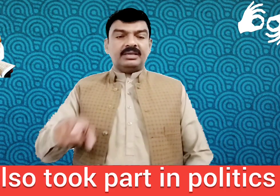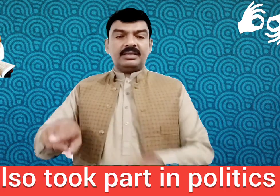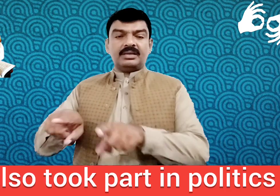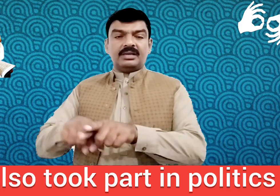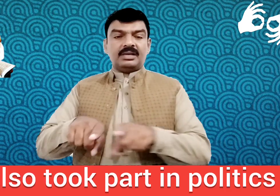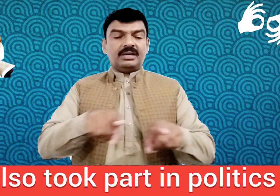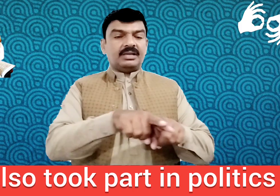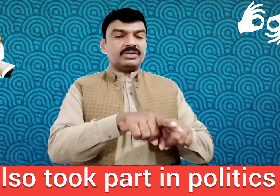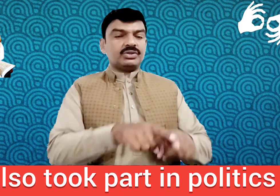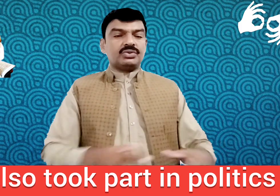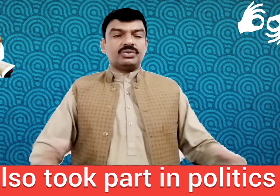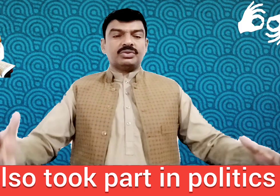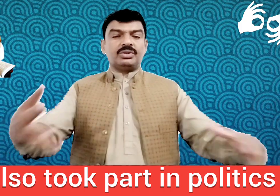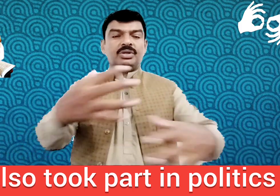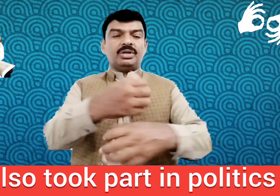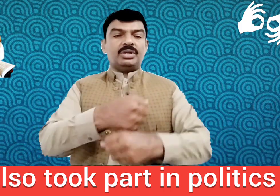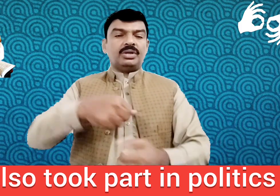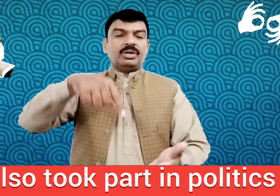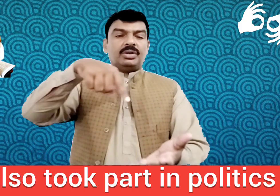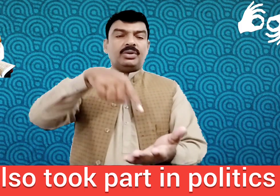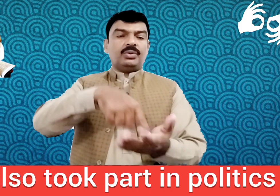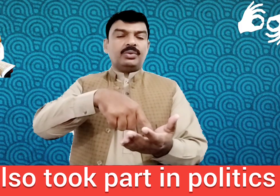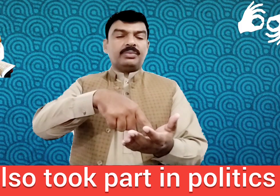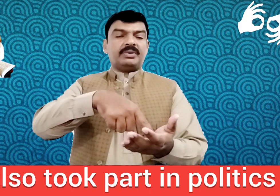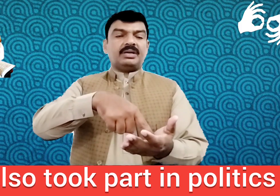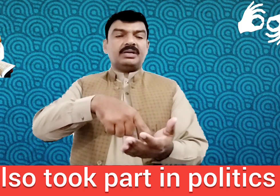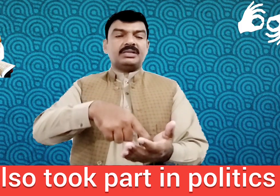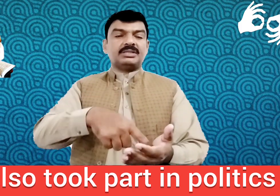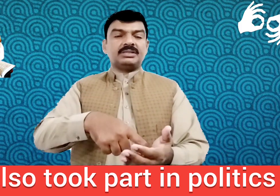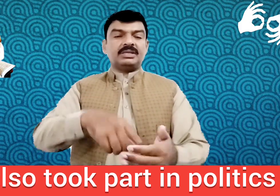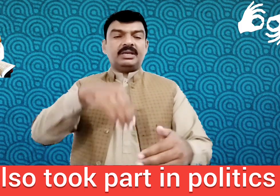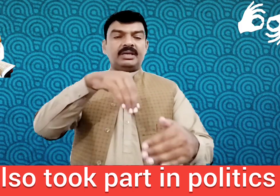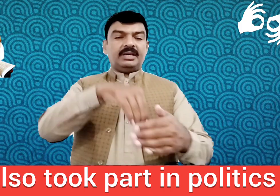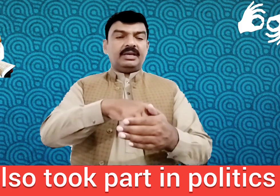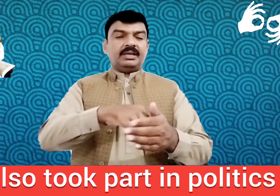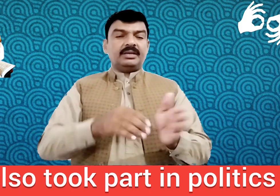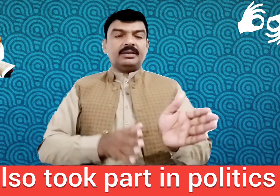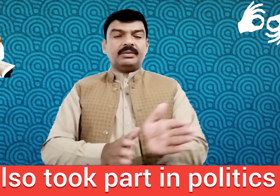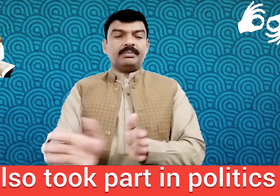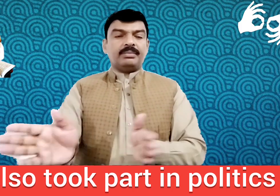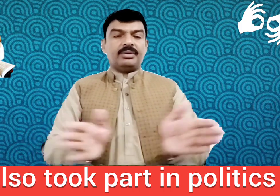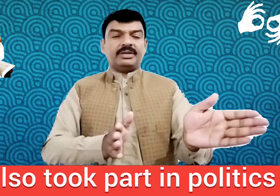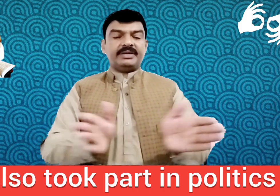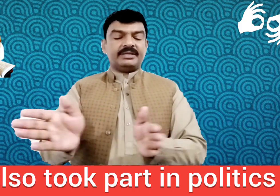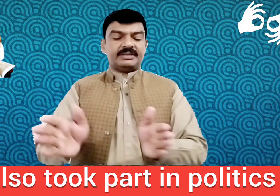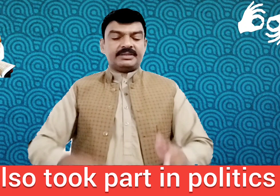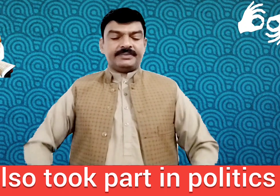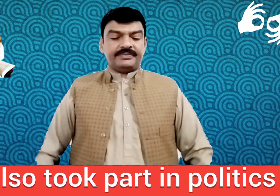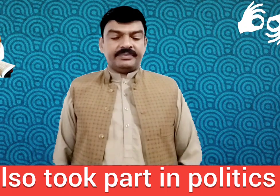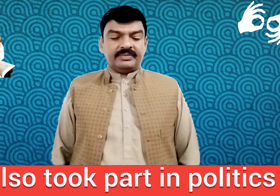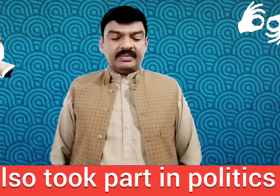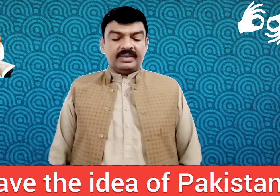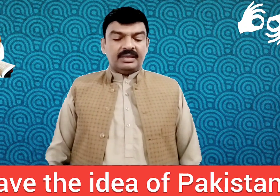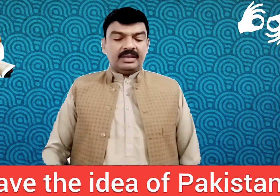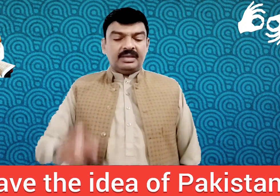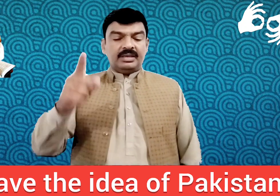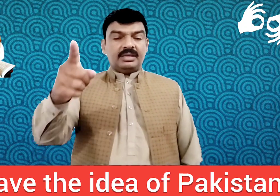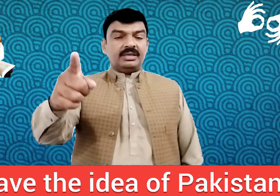He also took part in politics.